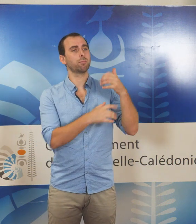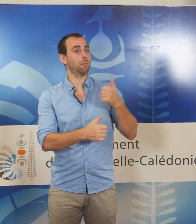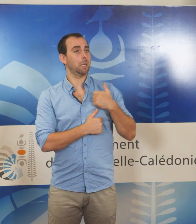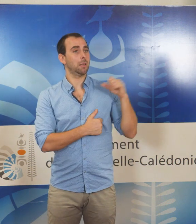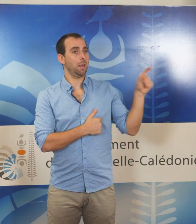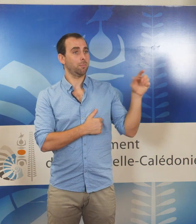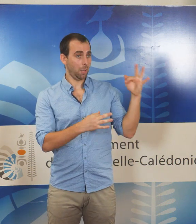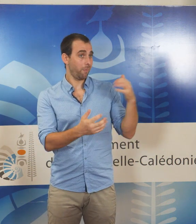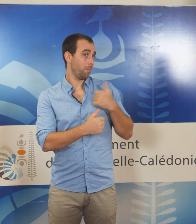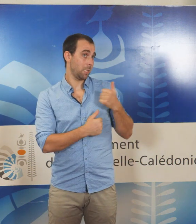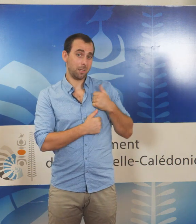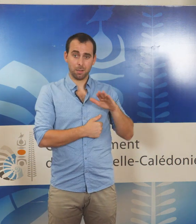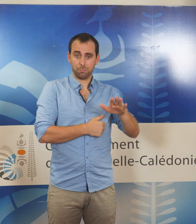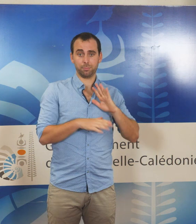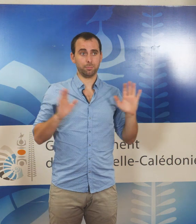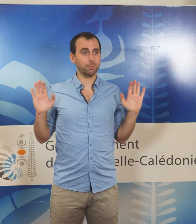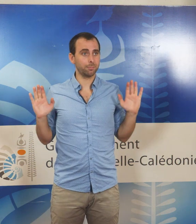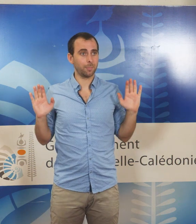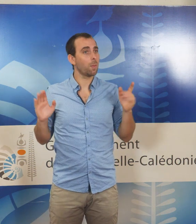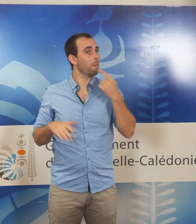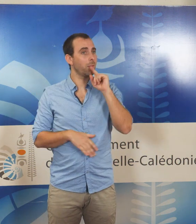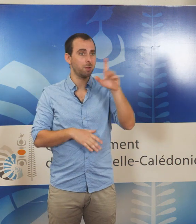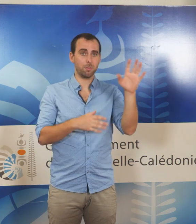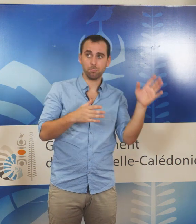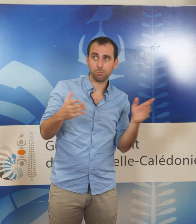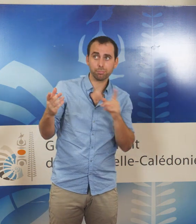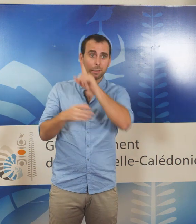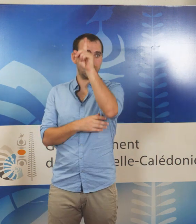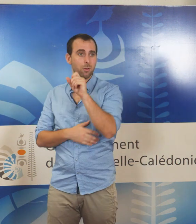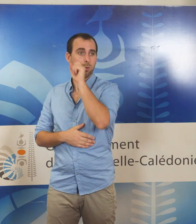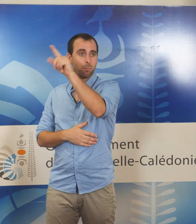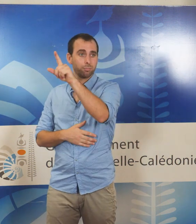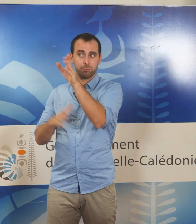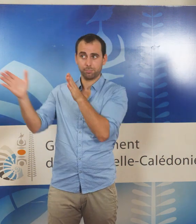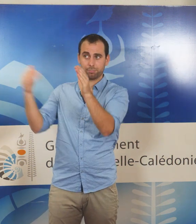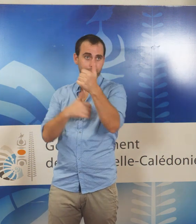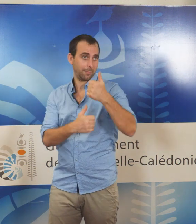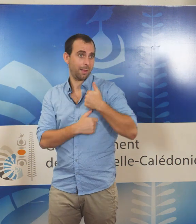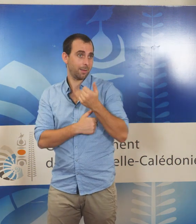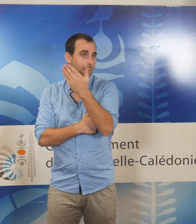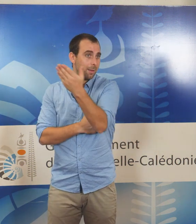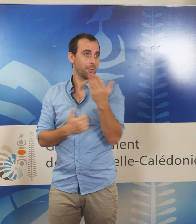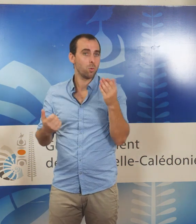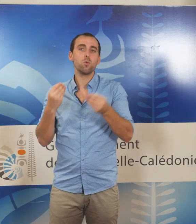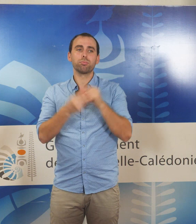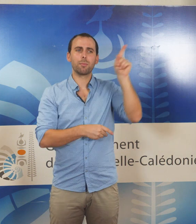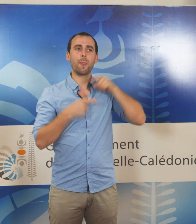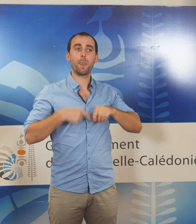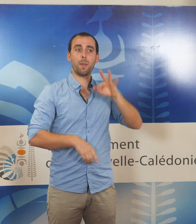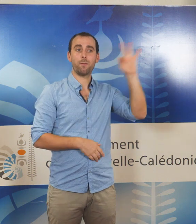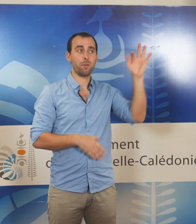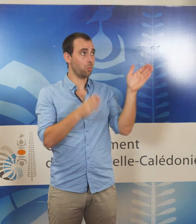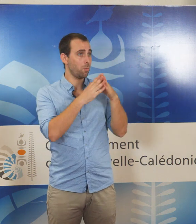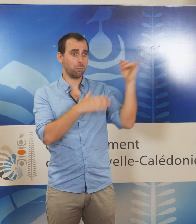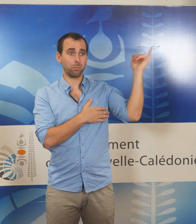militaires. Donc je pense qu'il est important de voir avec les forces armées s'il y a un vol de prévu ou avec l'État, s'il y a un vol de prévu. Je n'ai